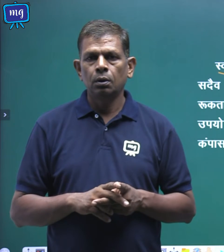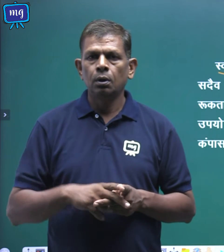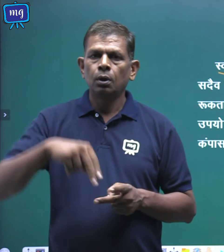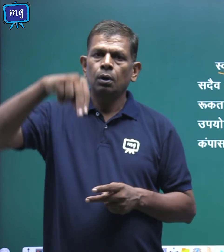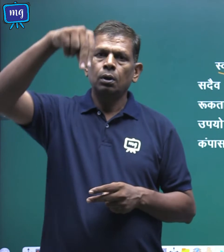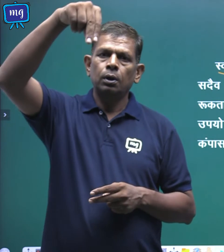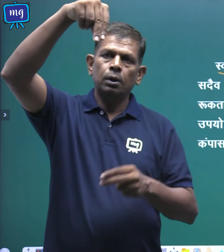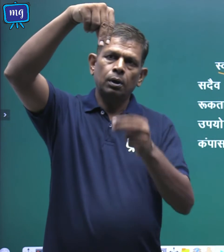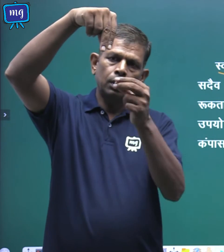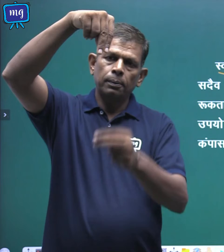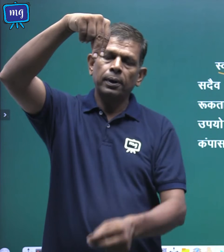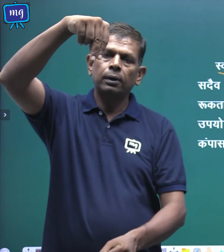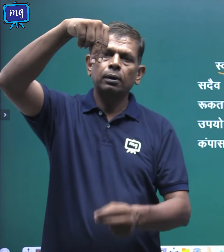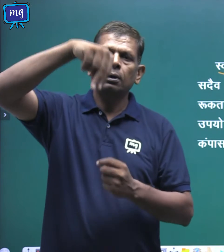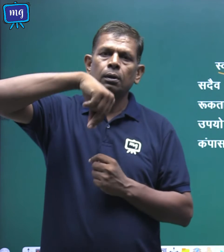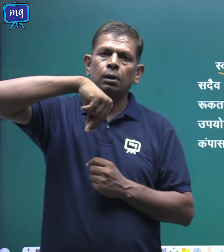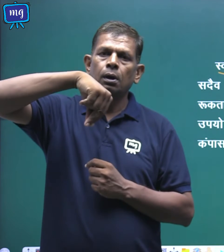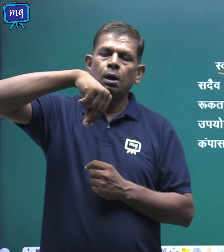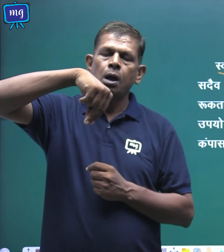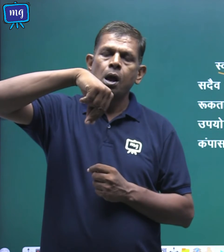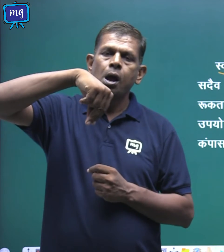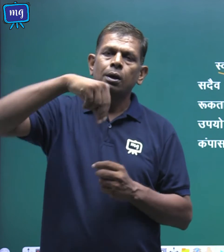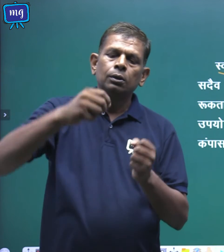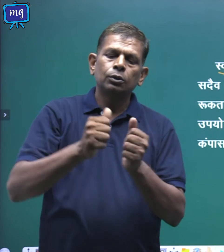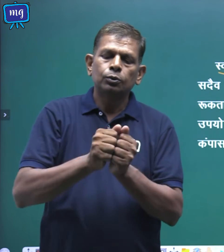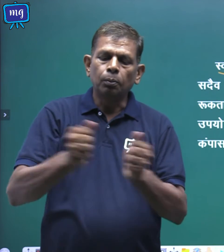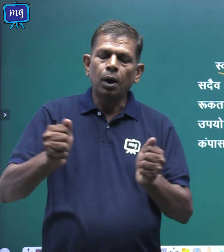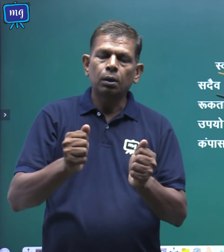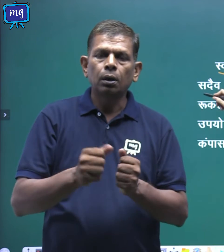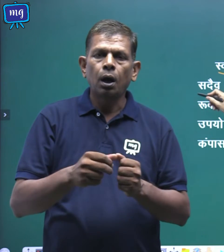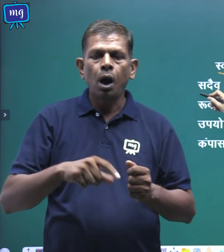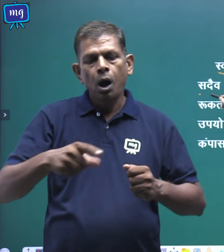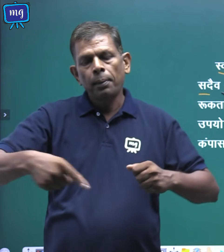लटकाने पर चुंबक सदैव